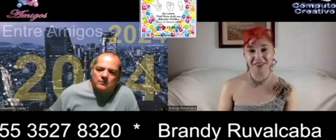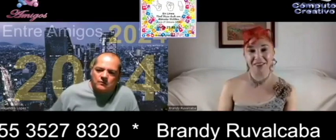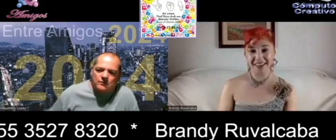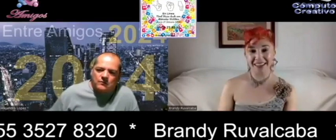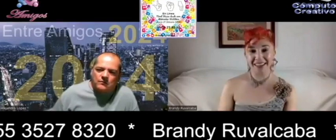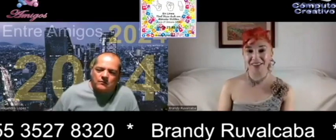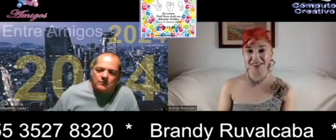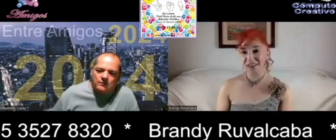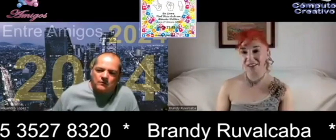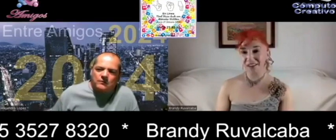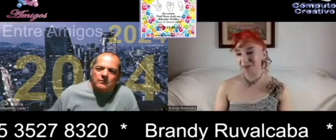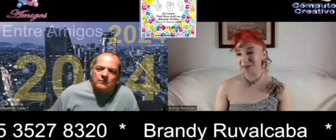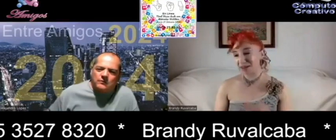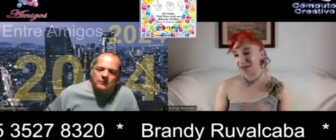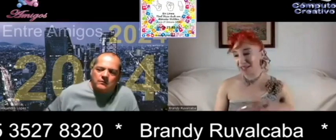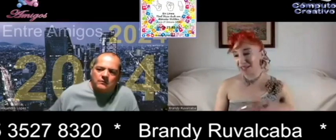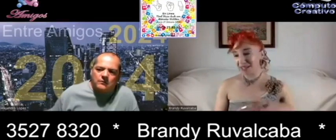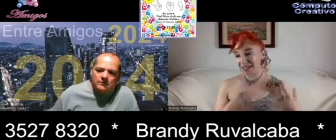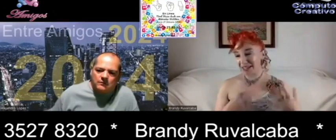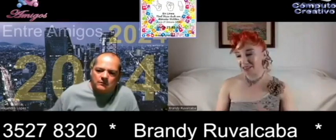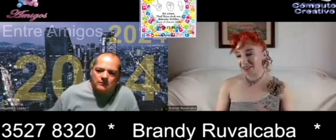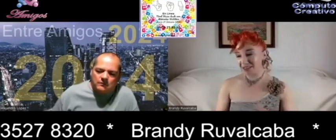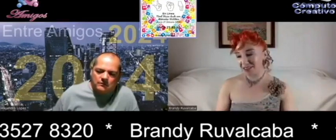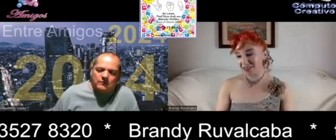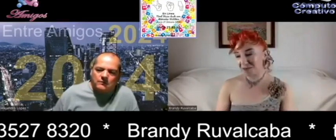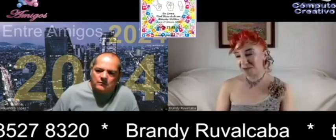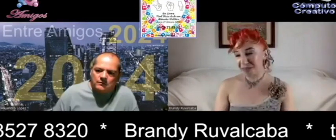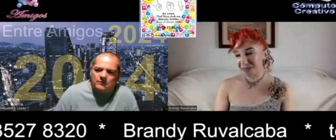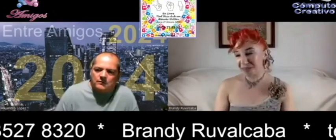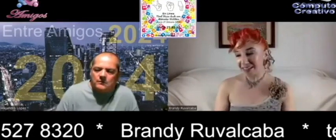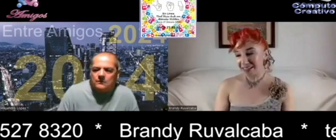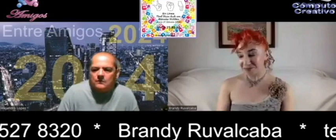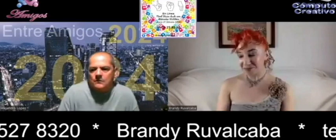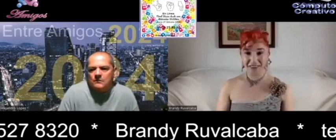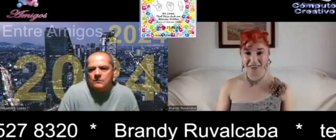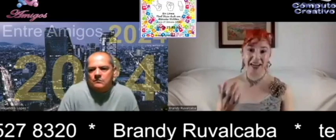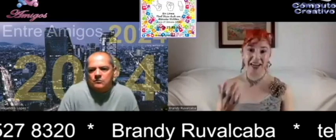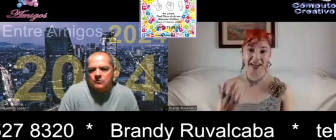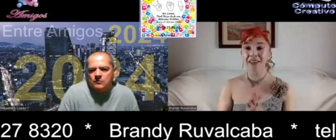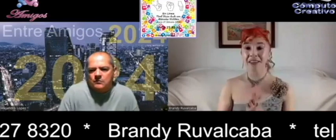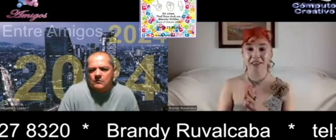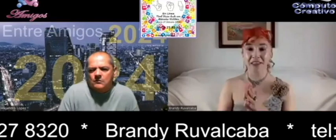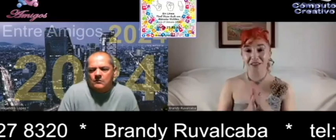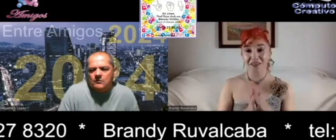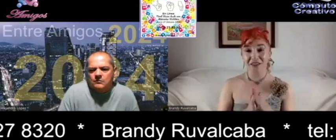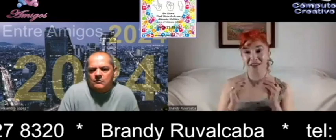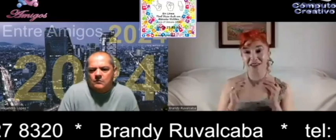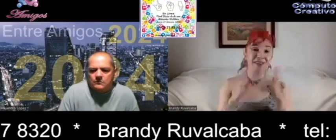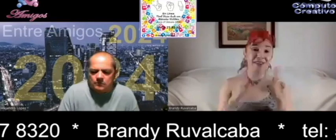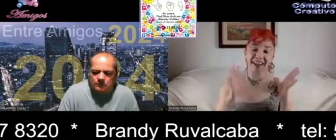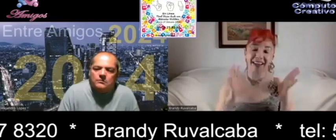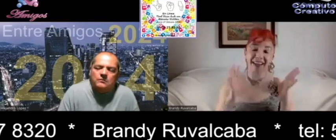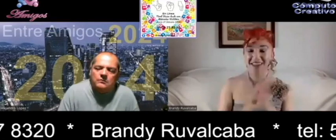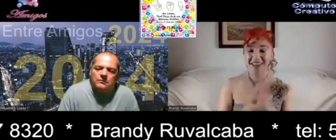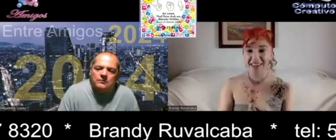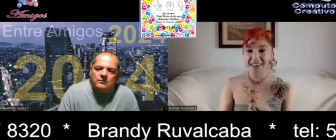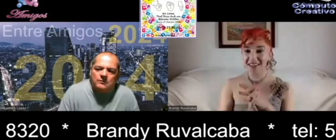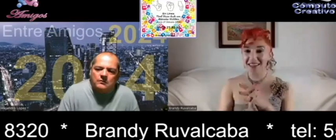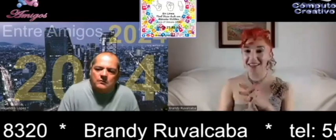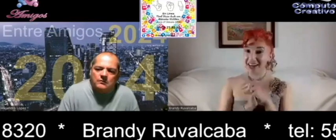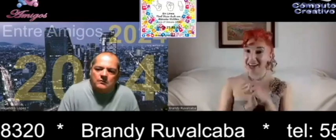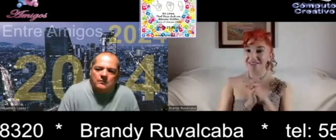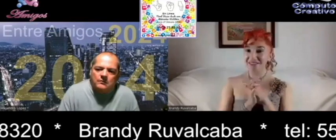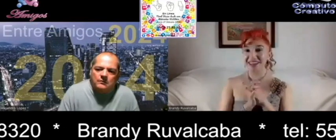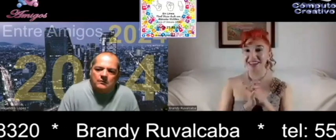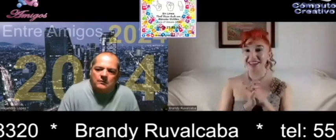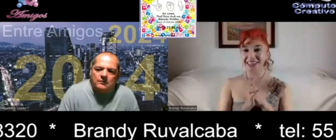la tecnología nos podemos dar cuenta de tantas cosas, ¿no? Como comentas, hay videos que de pronto se vuelven virales y dices, ay,